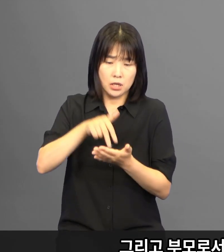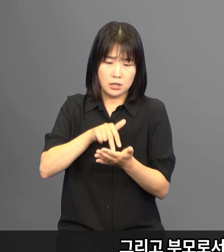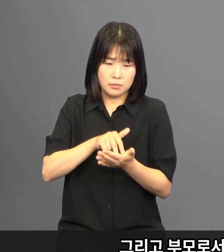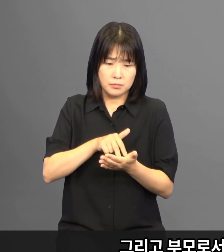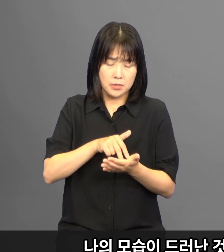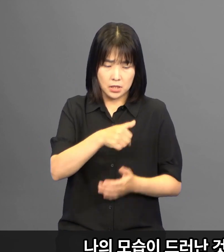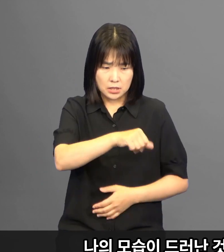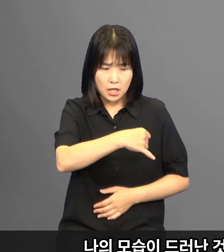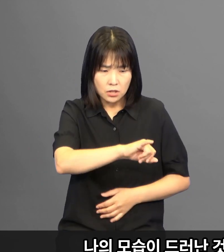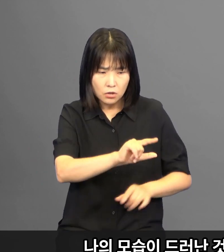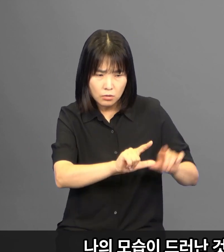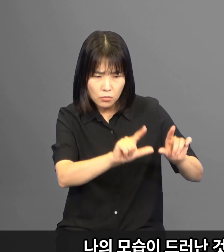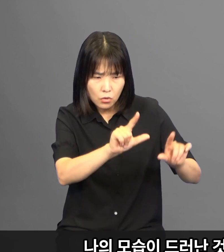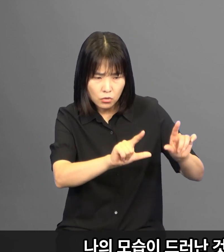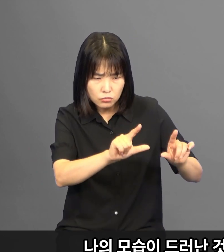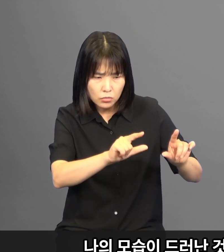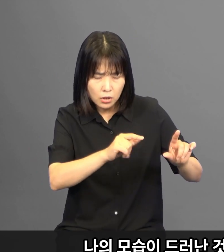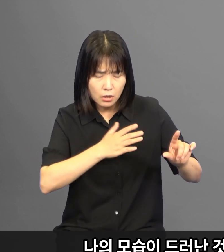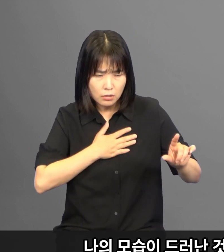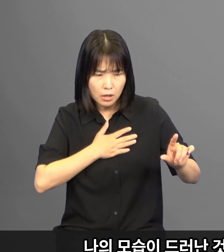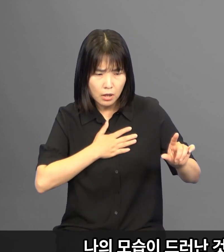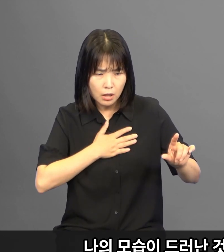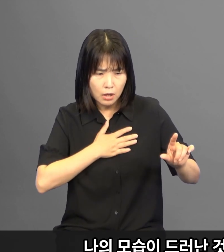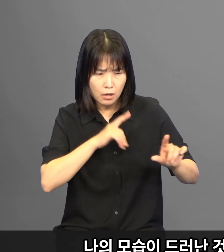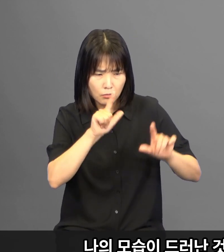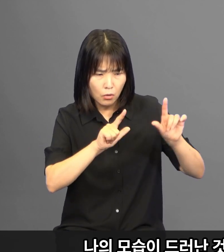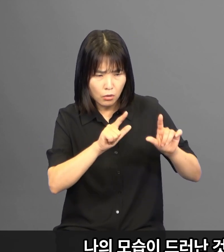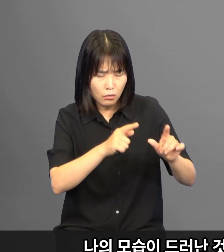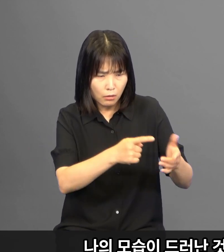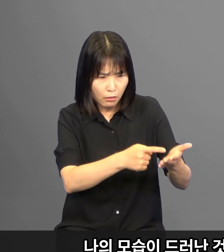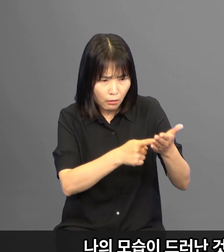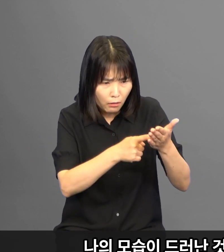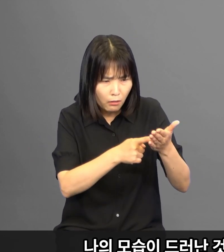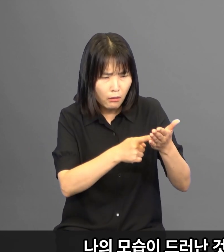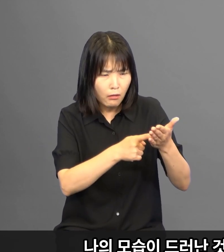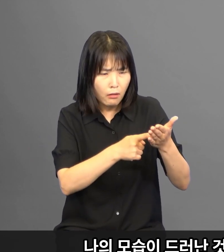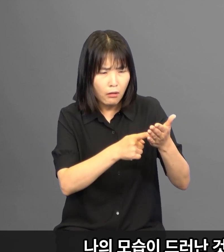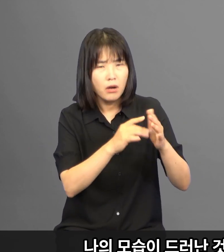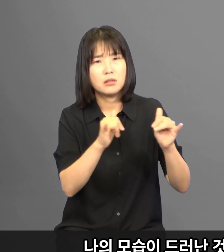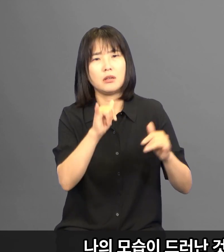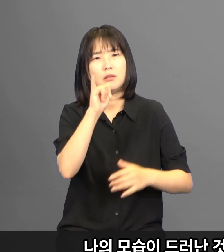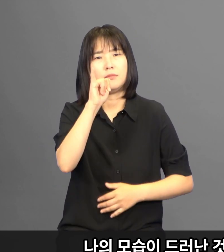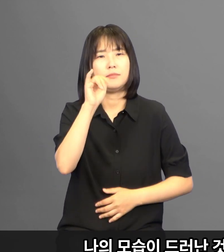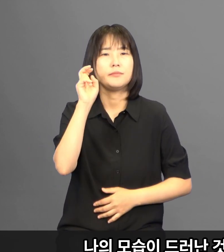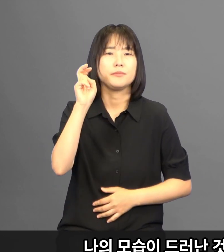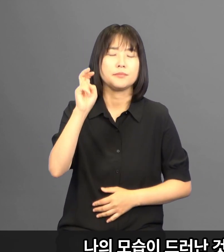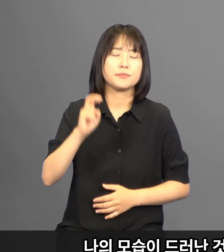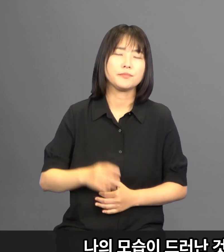모습 속에 나의 모습이 드러나는 것을 보신 분들이 있으실까요?